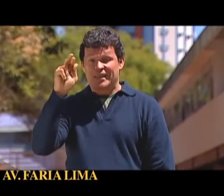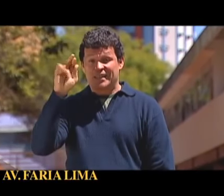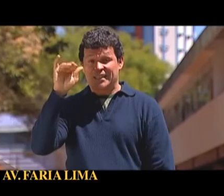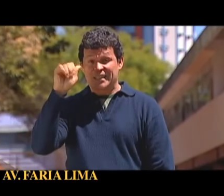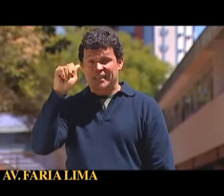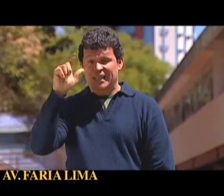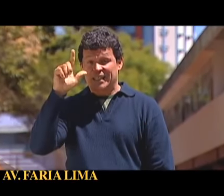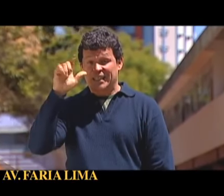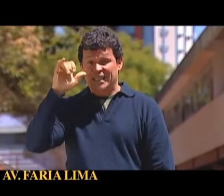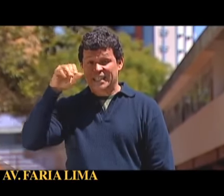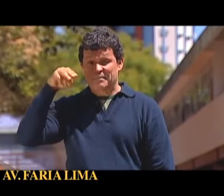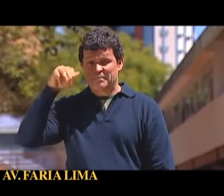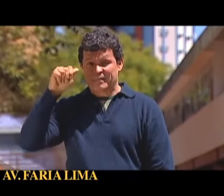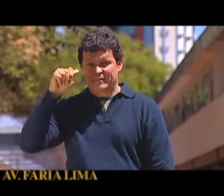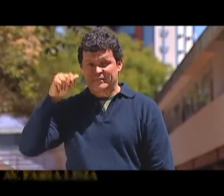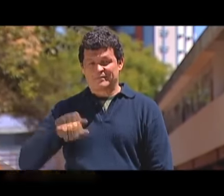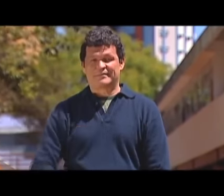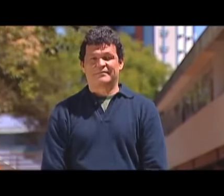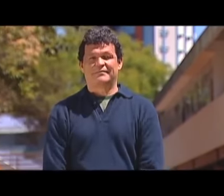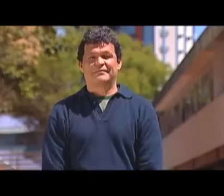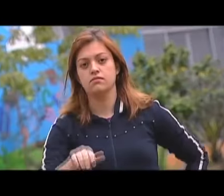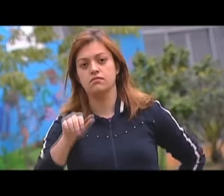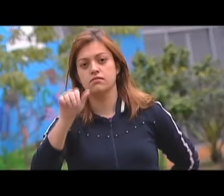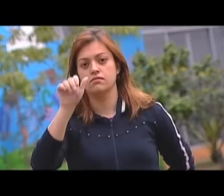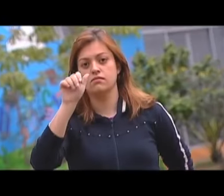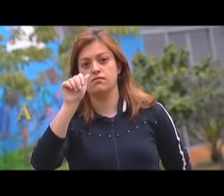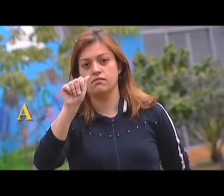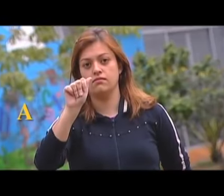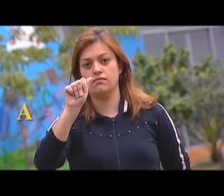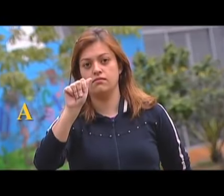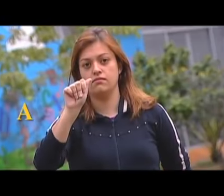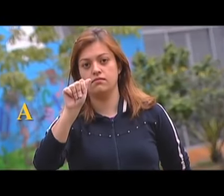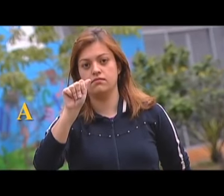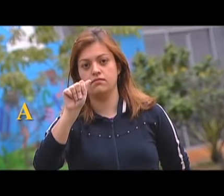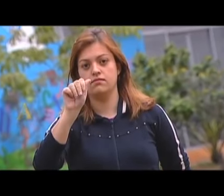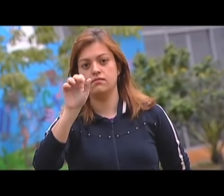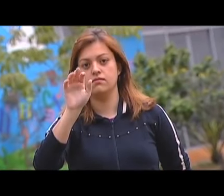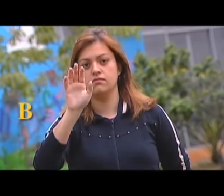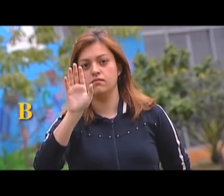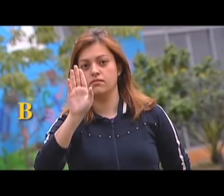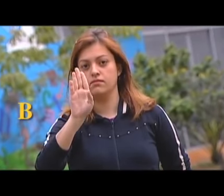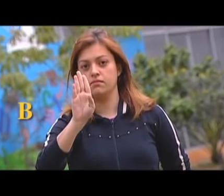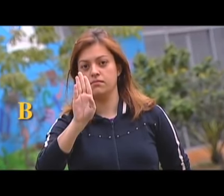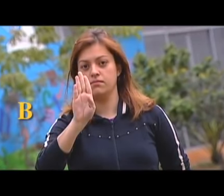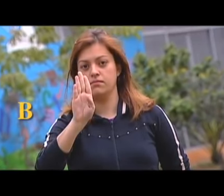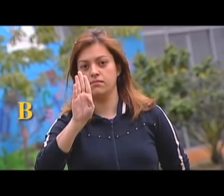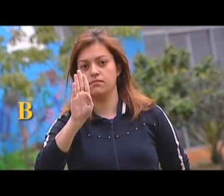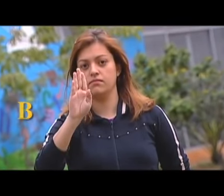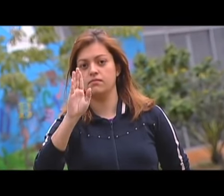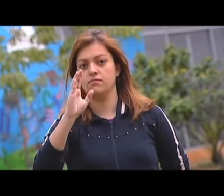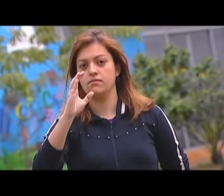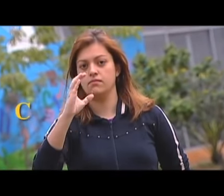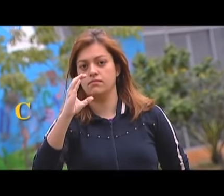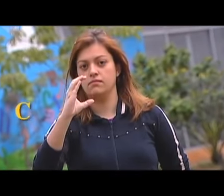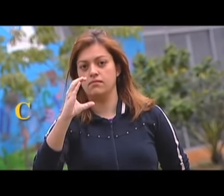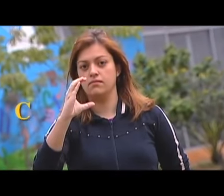a soletração manual, onde cada configuração das mãos equivale a uma letra do alfabeto em português.